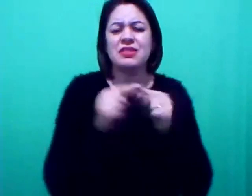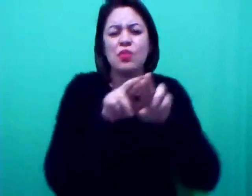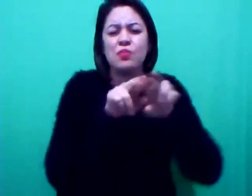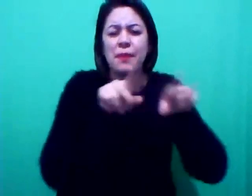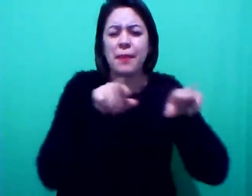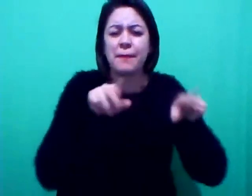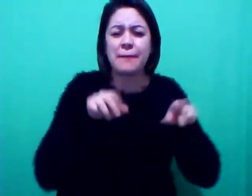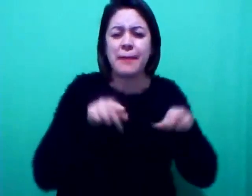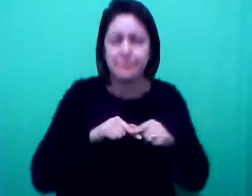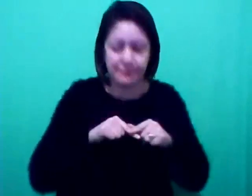sua especificidade.